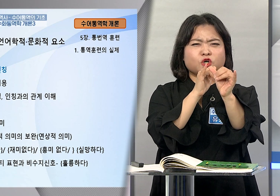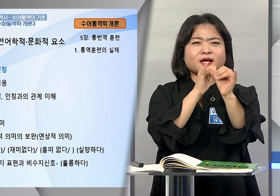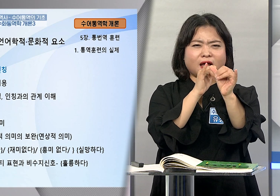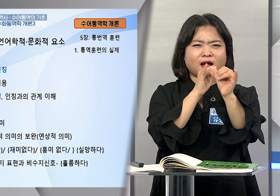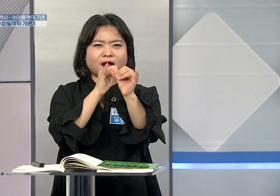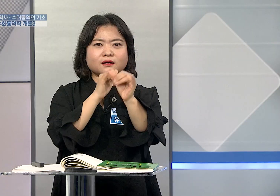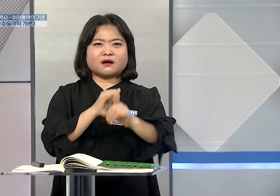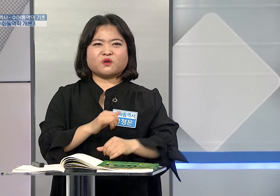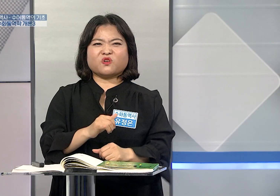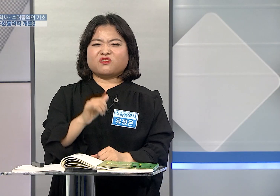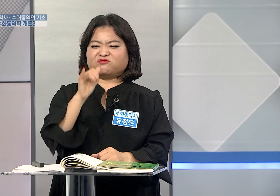훌륭하다 하는 거하고